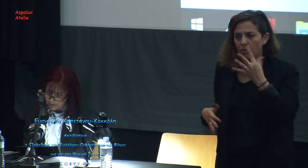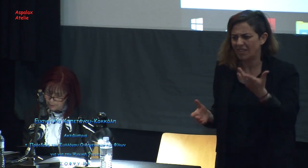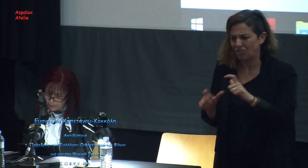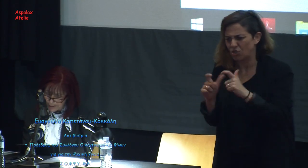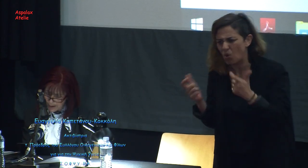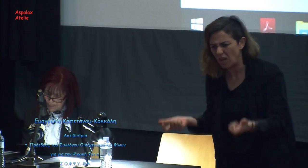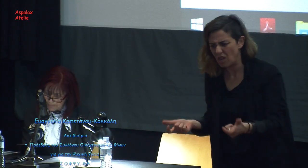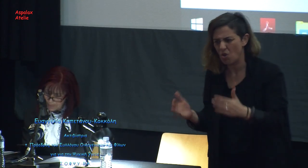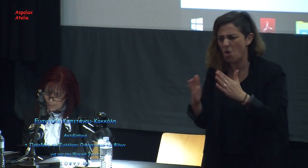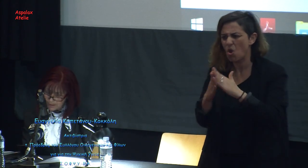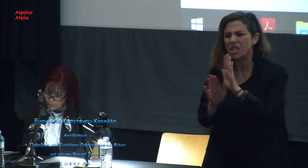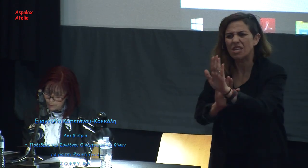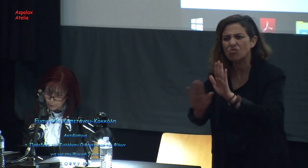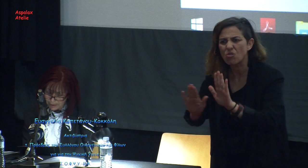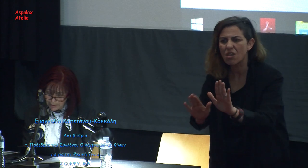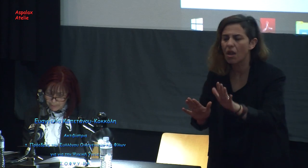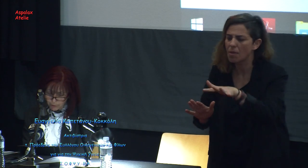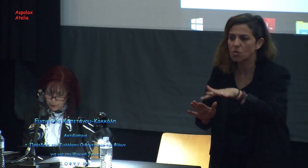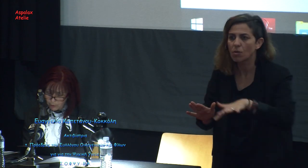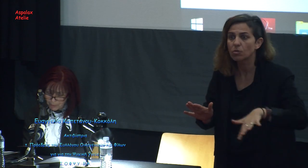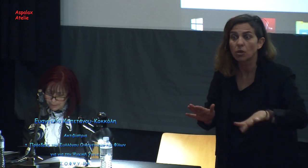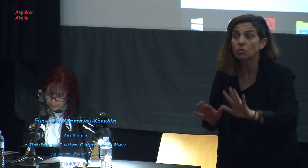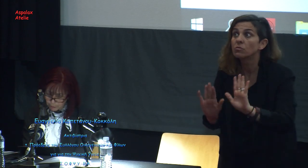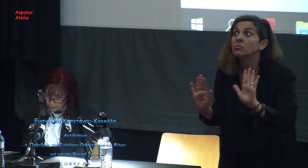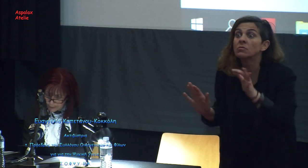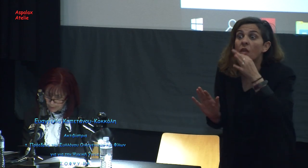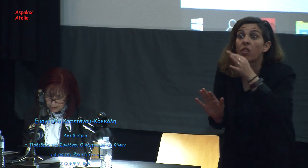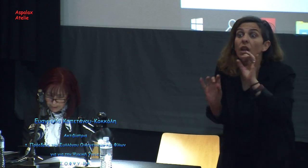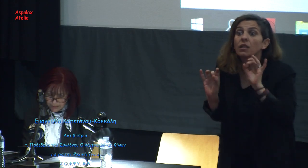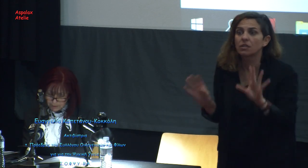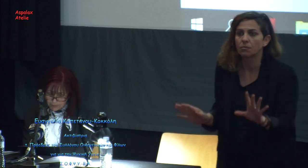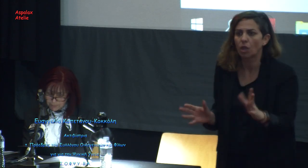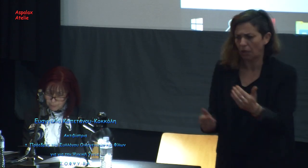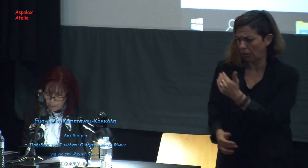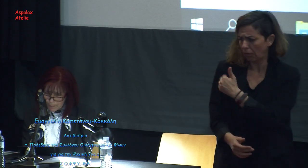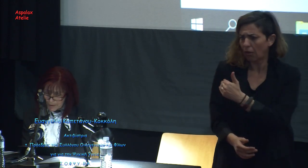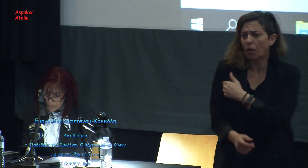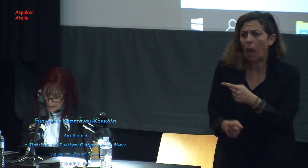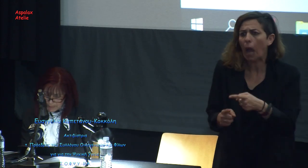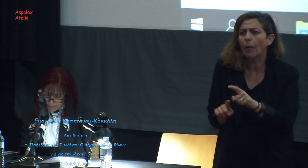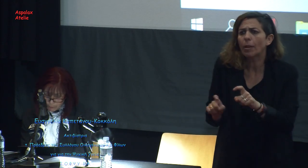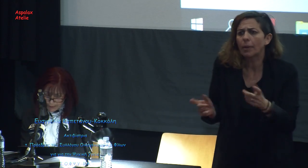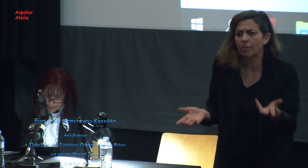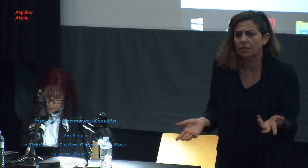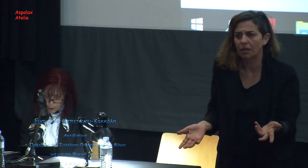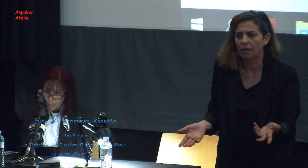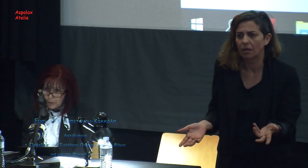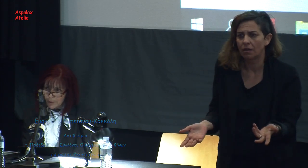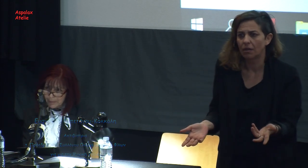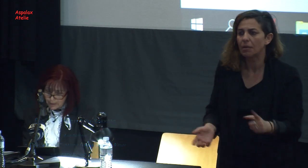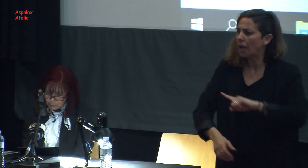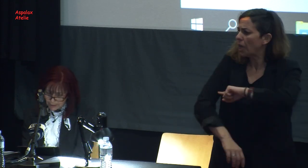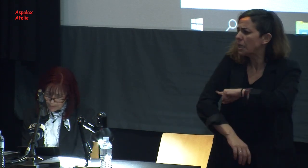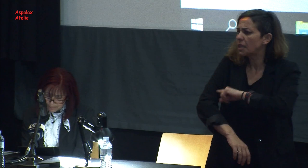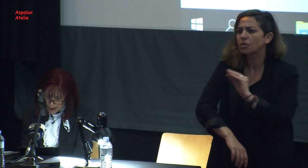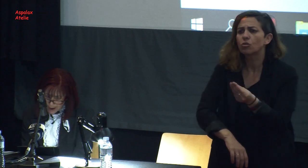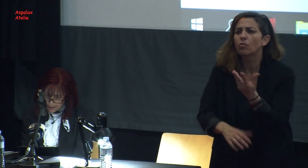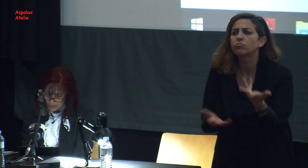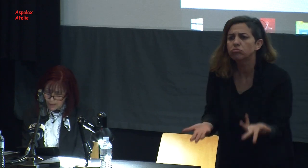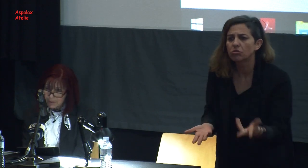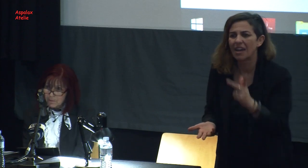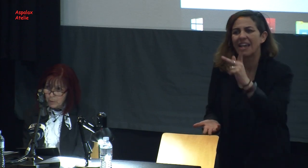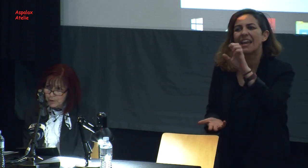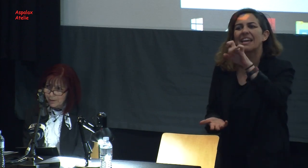γειτονιά, στην κοινωνία. Ζητούσαν ενημέρωση ακόμη για τα αυτονόητα. Πρέπει να βρουν γιατρό, να περάσουν